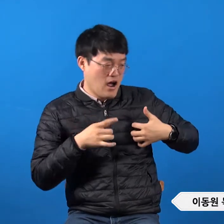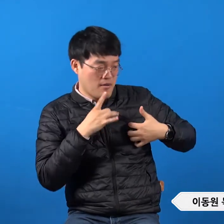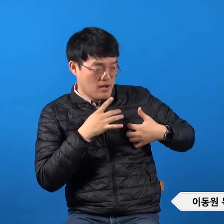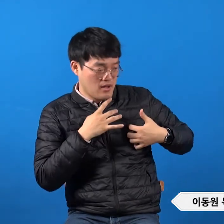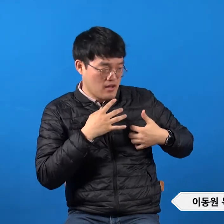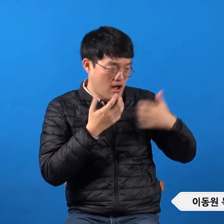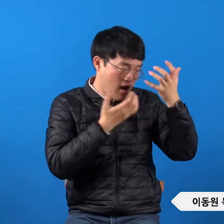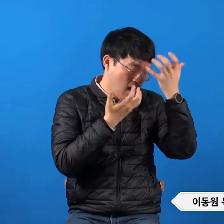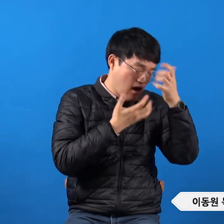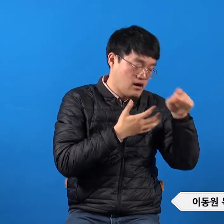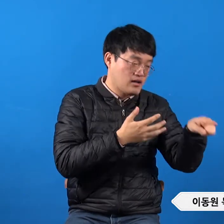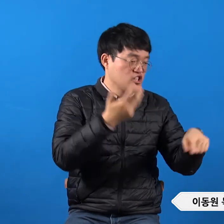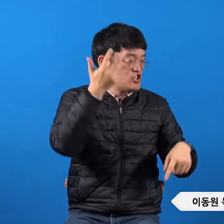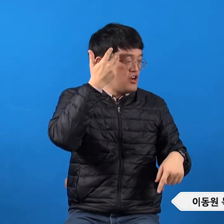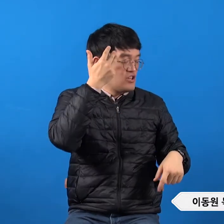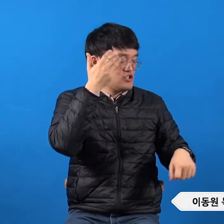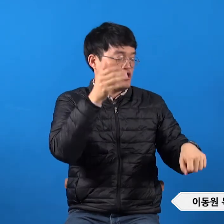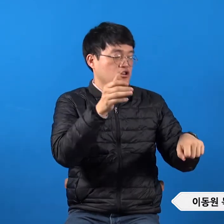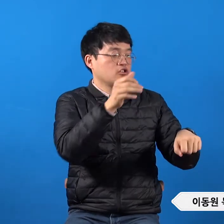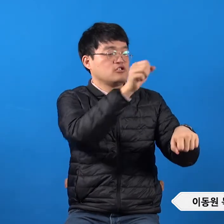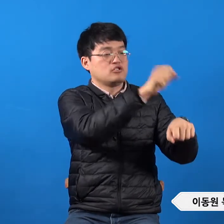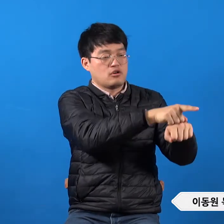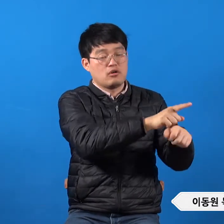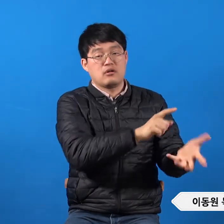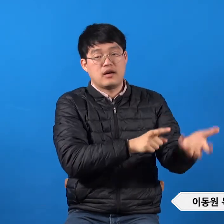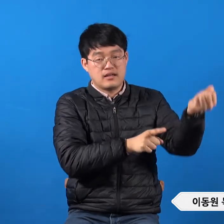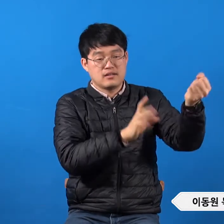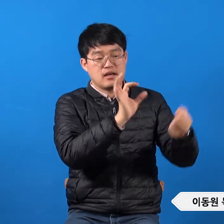추구하려는 철학적 성향을 갖습니다.